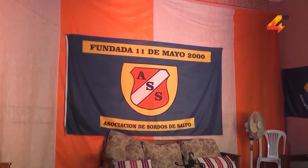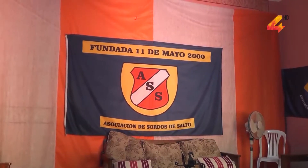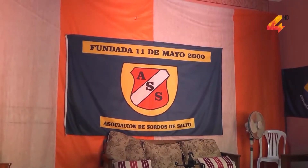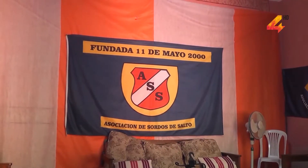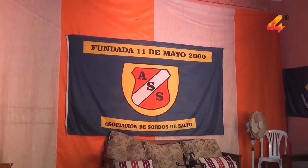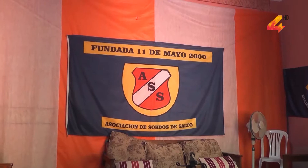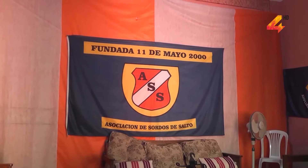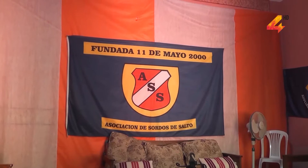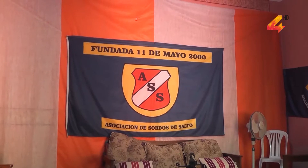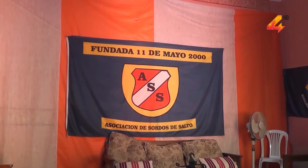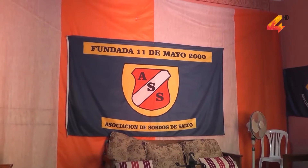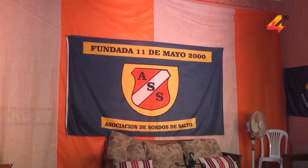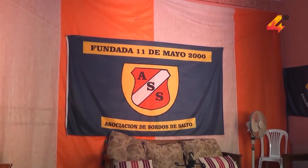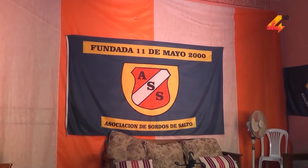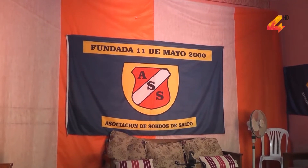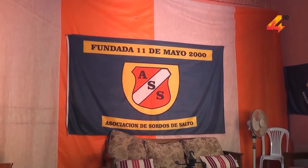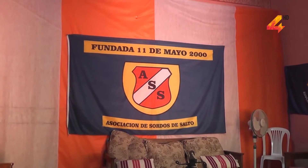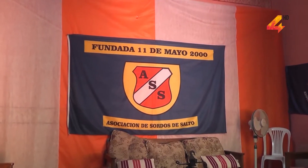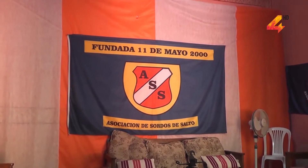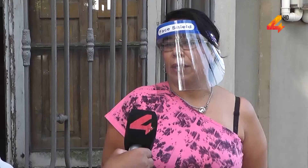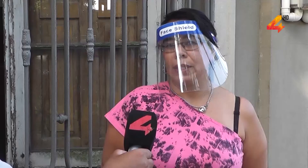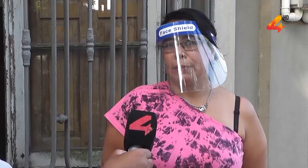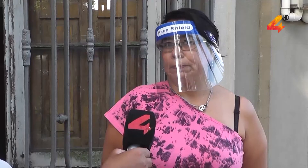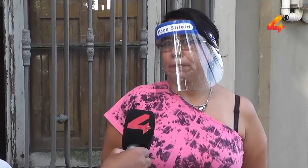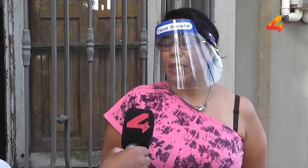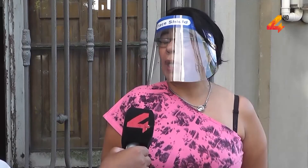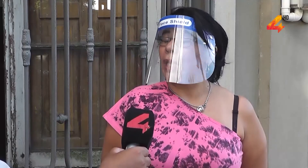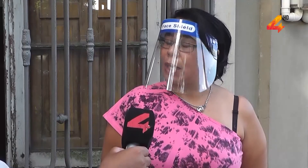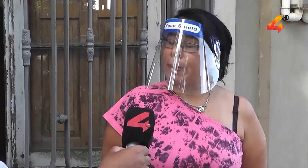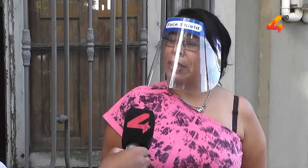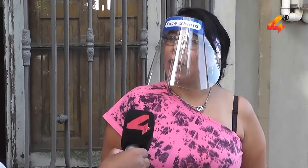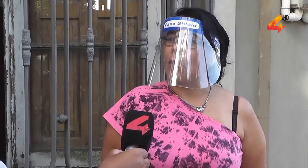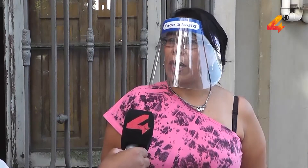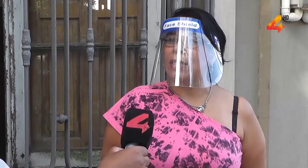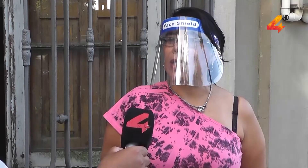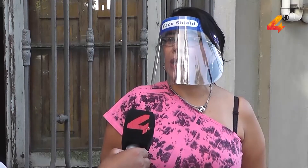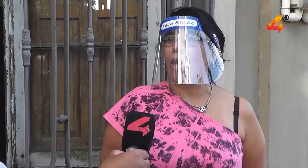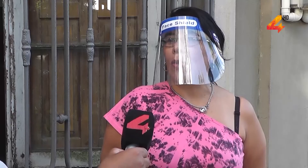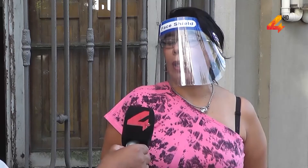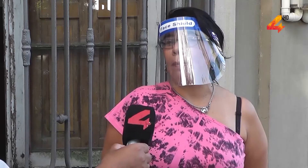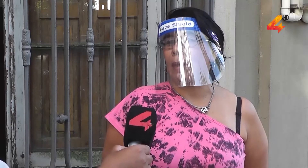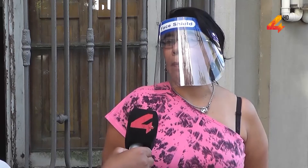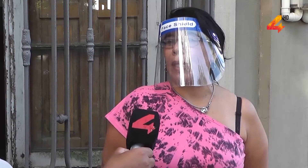un lugar recreativo, tanto como para aprender el lenguaje de señas, como también para